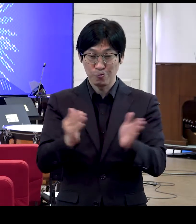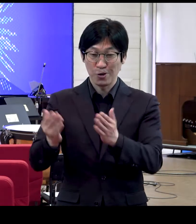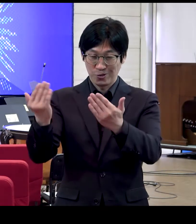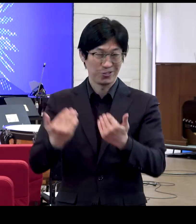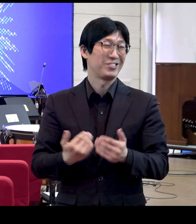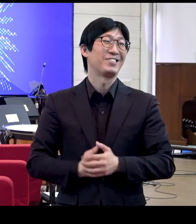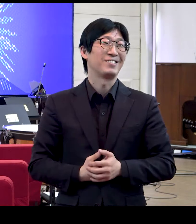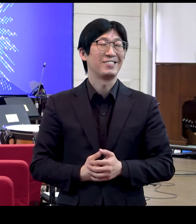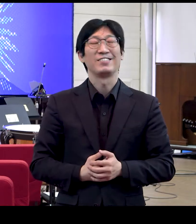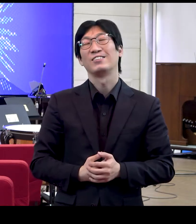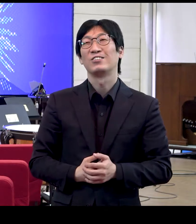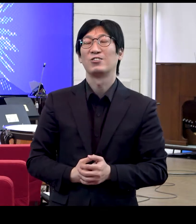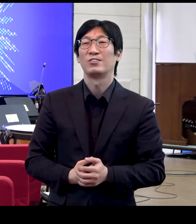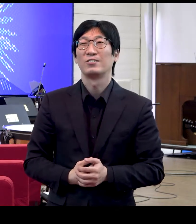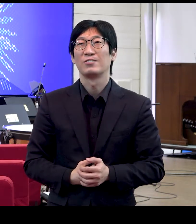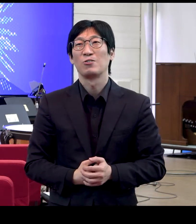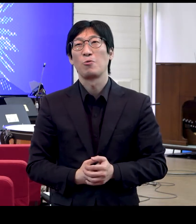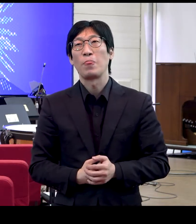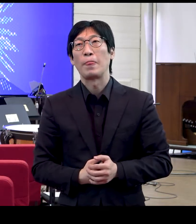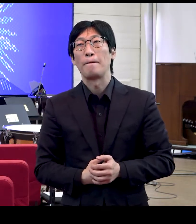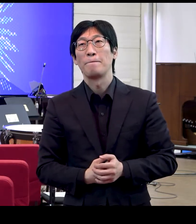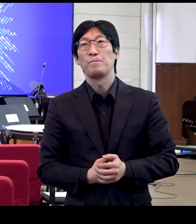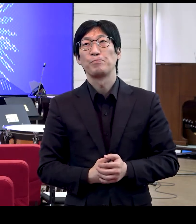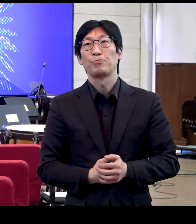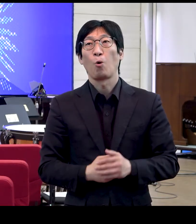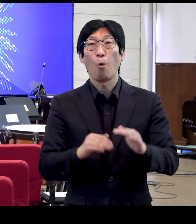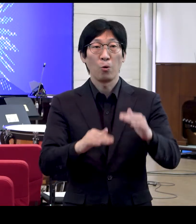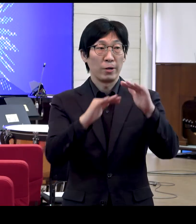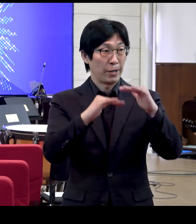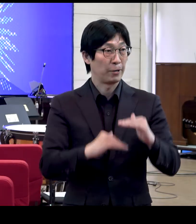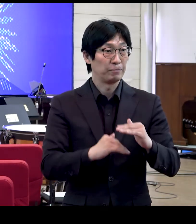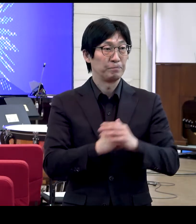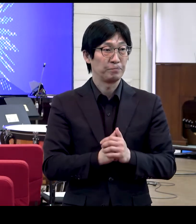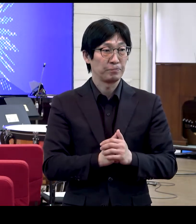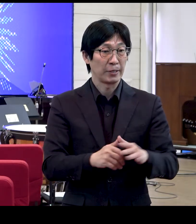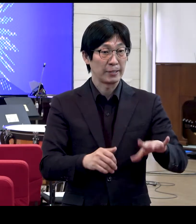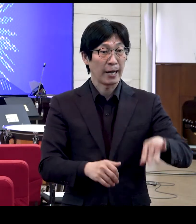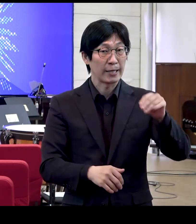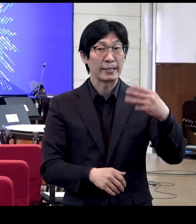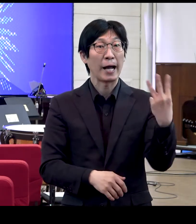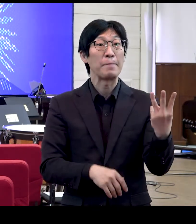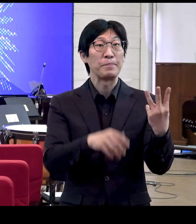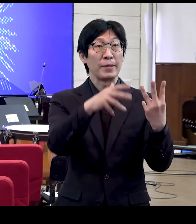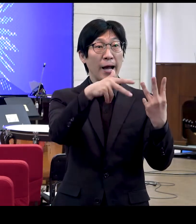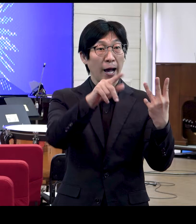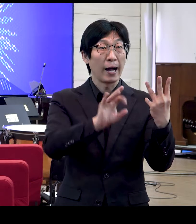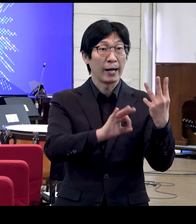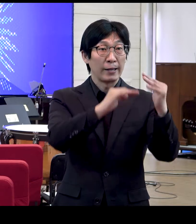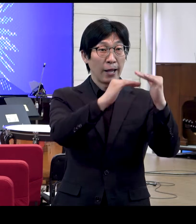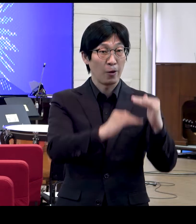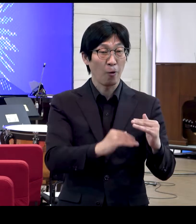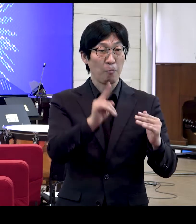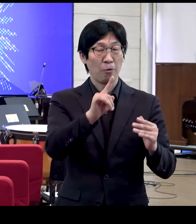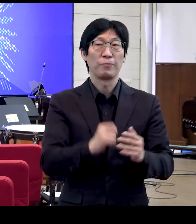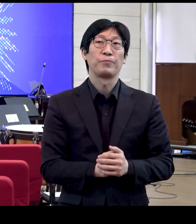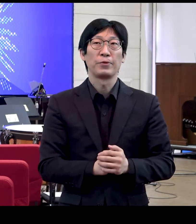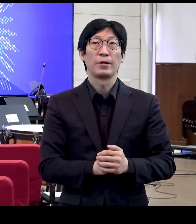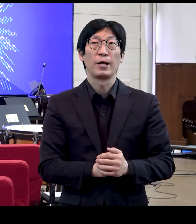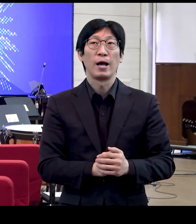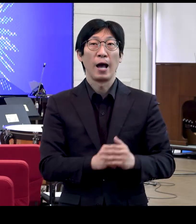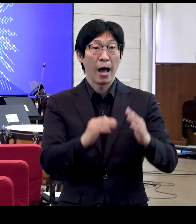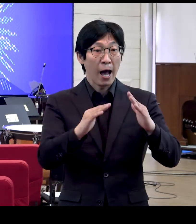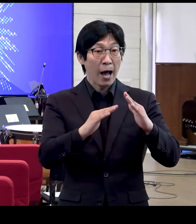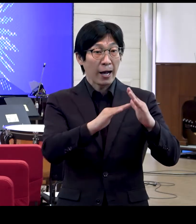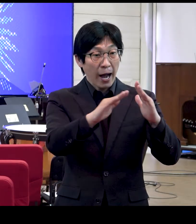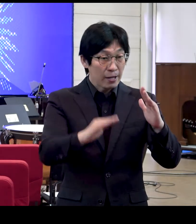놓으셨다라고 말씀드릴 수밖에 없어요. 자, 그런데 오늘 말씀, 이 창세기 3장은요, 가정이 에덴 동산 되게 하는 이